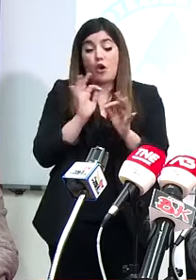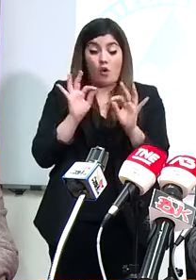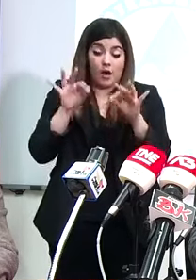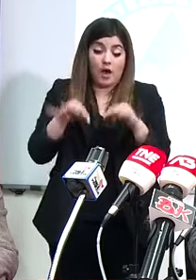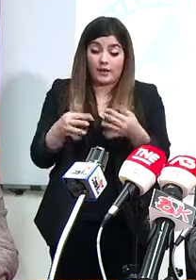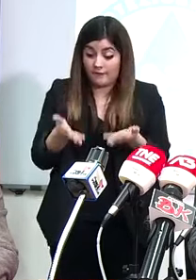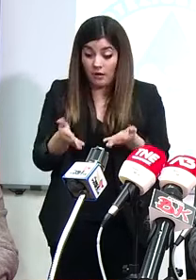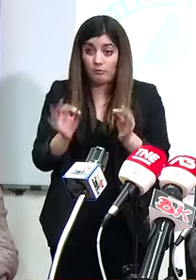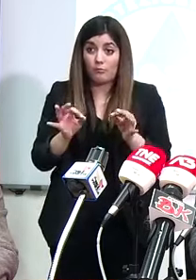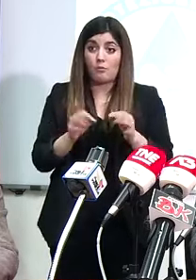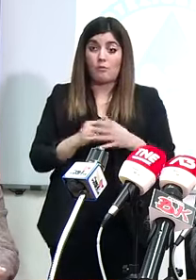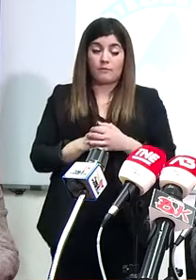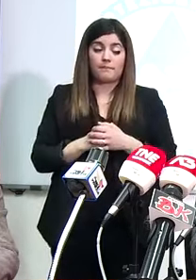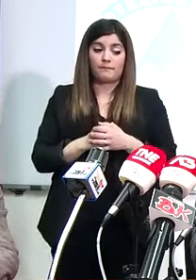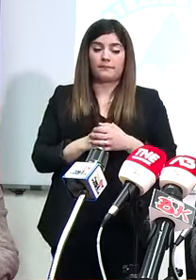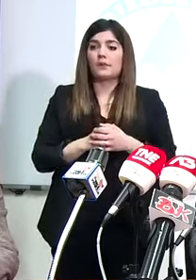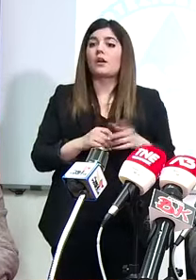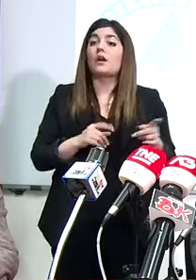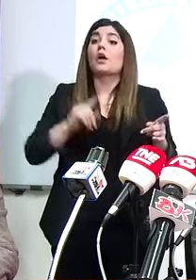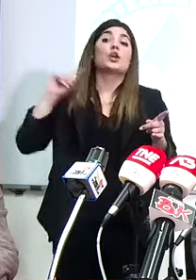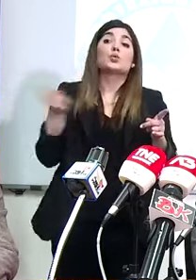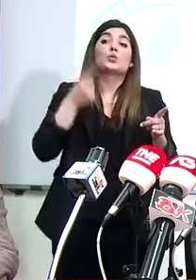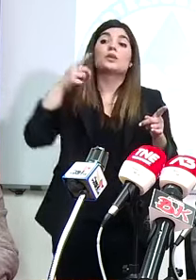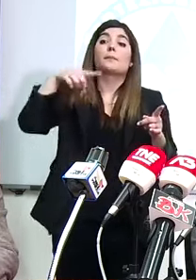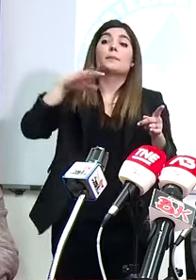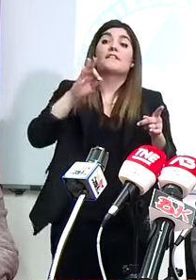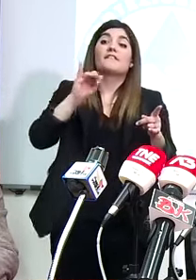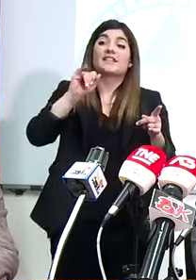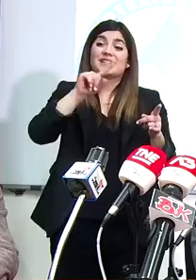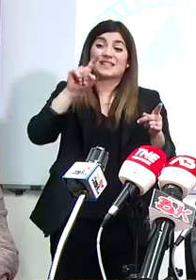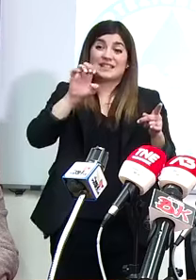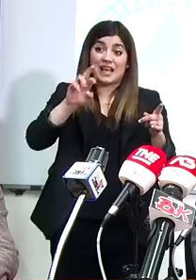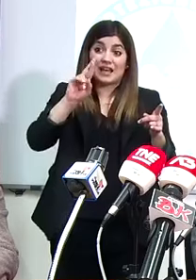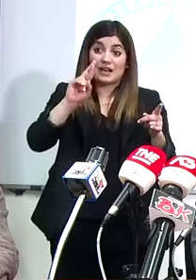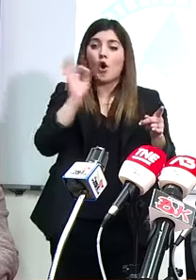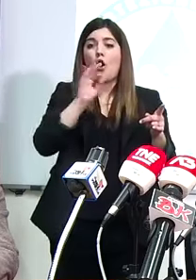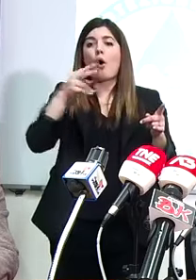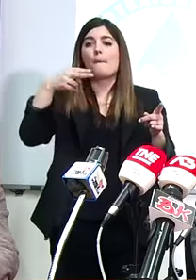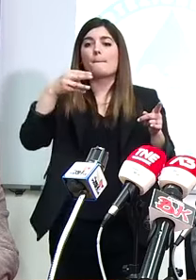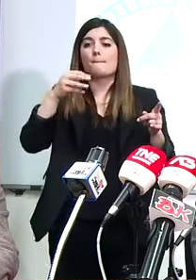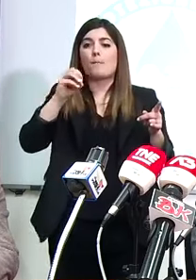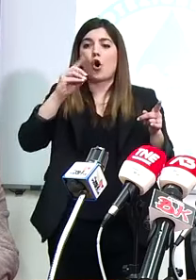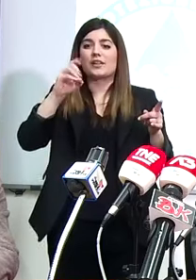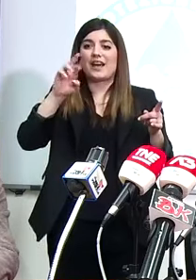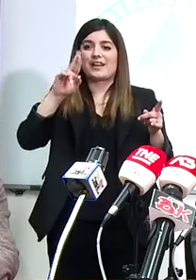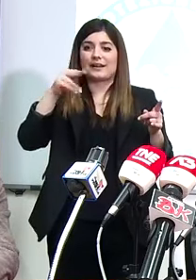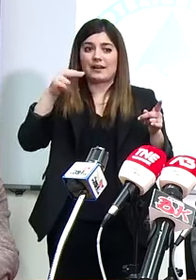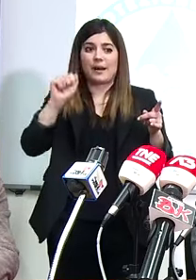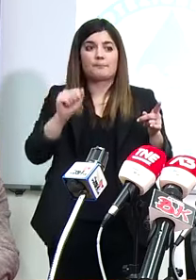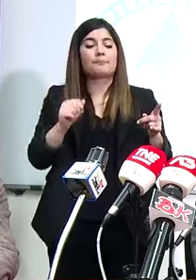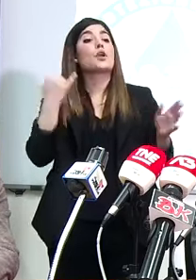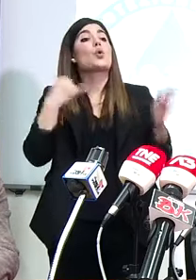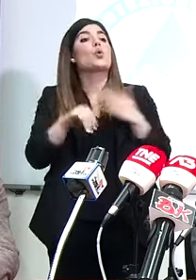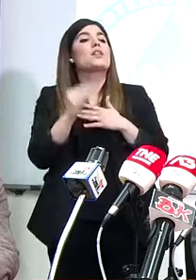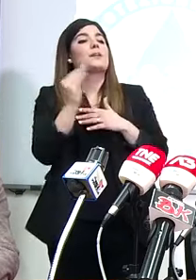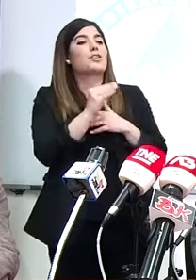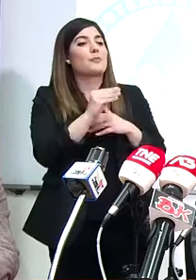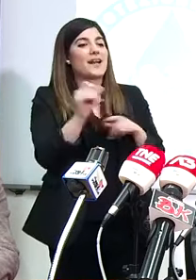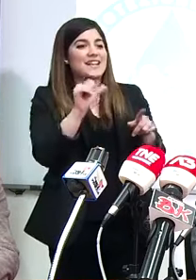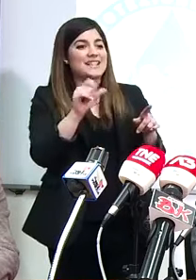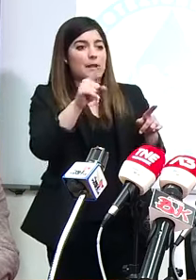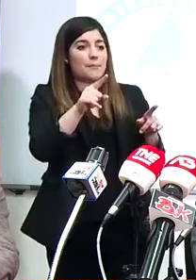la mente già arrivato e faranno tutti i file 0 moderno grazie mille prego conclude salmaso e no una domanda